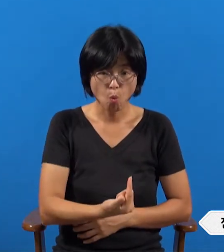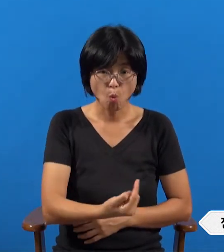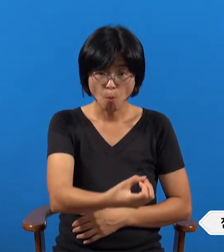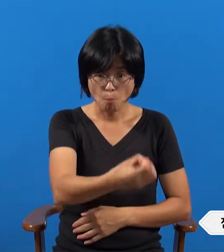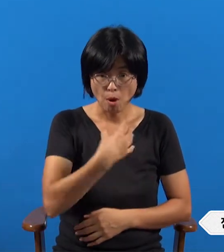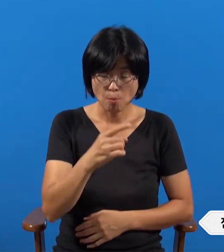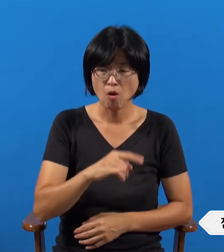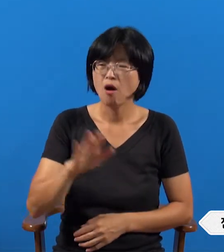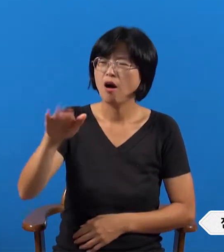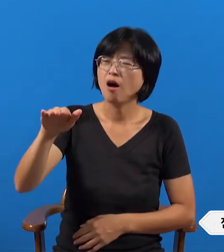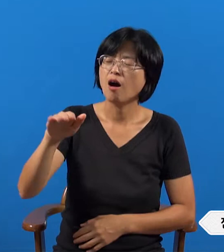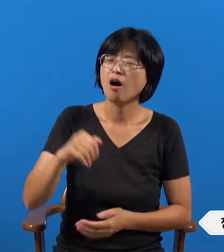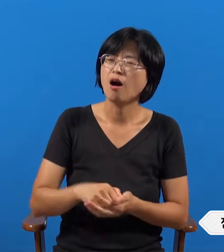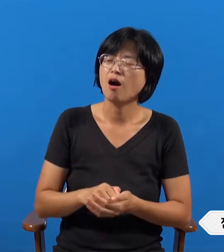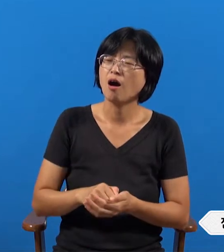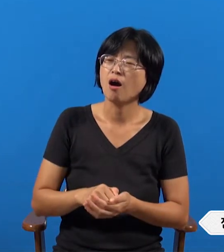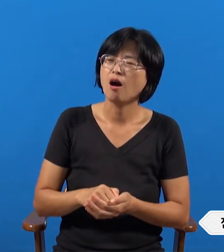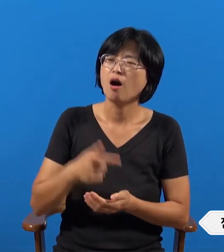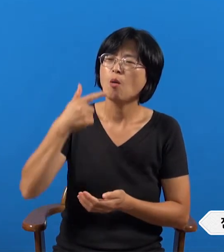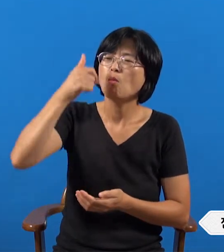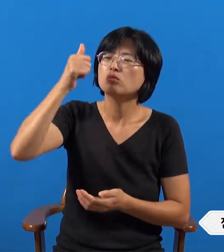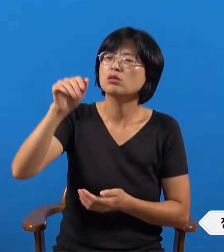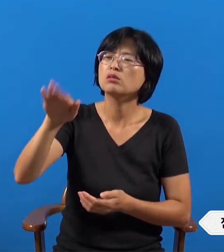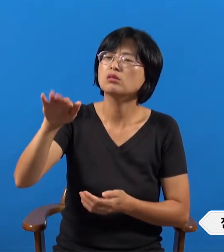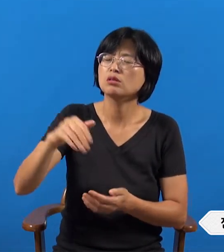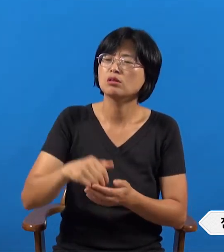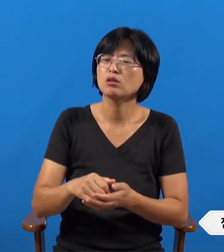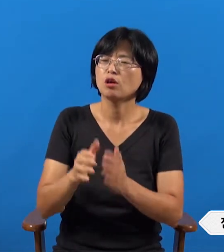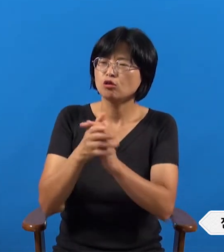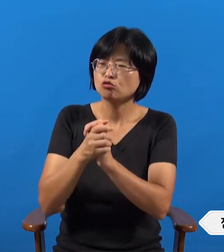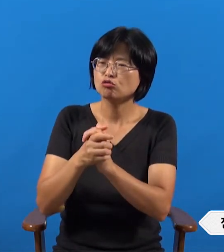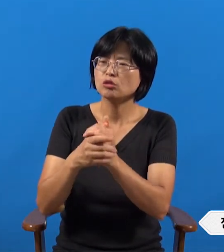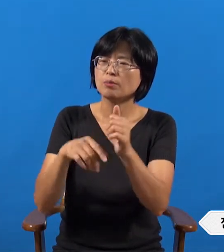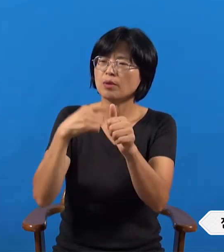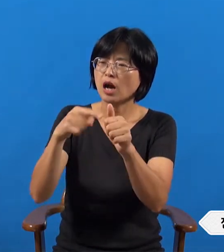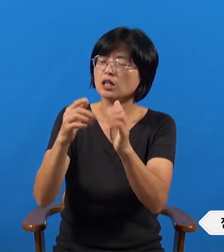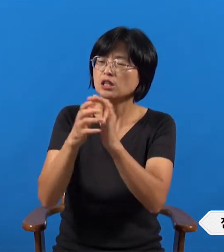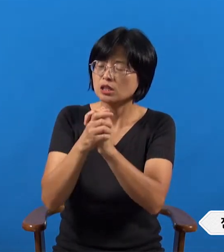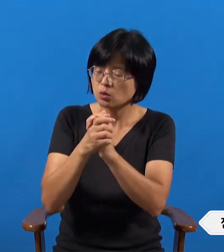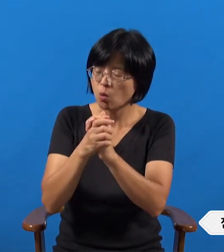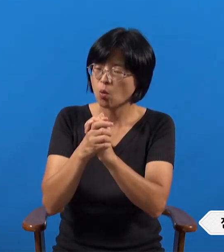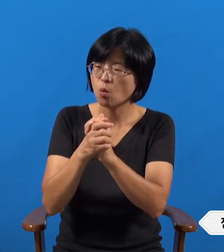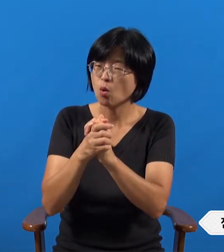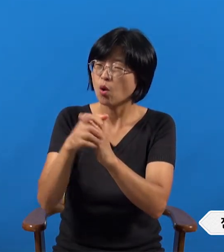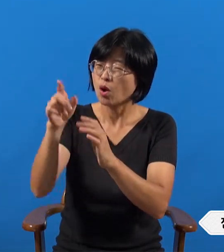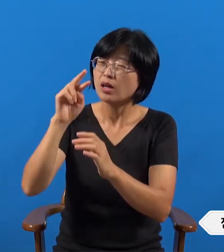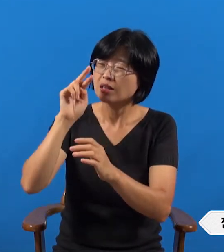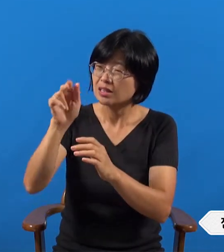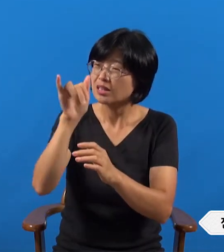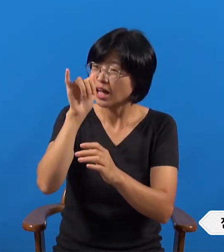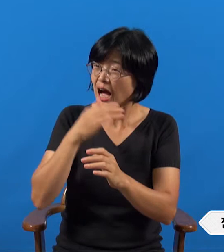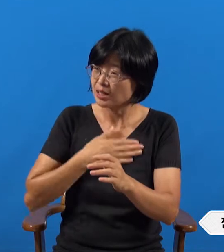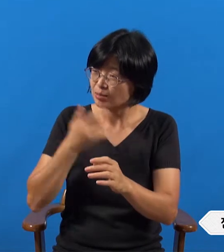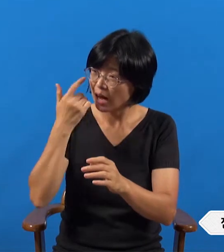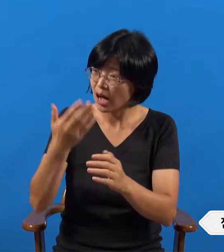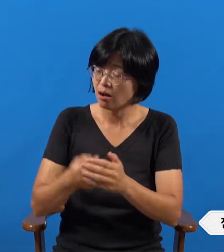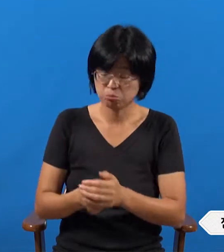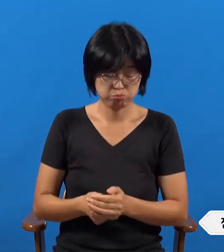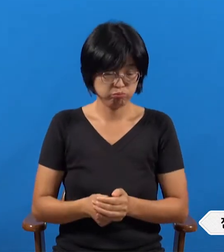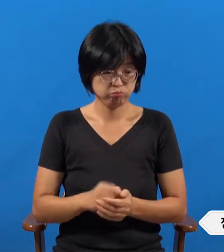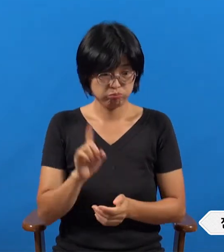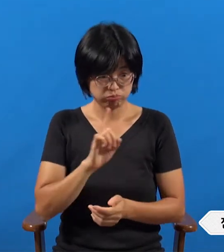이렇게 이야기합니다. 목사님, 주기도문 틀리는 거 아세요? 그러더라고요. 그래서 제가 무슨